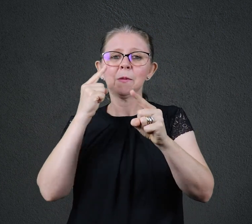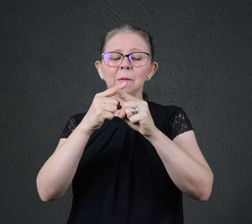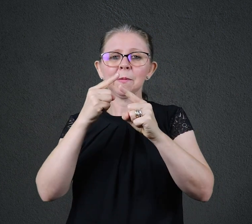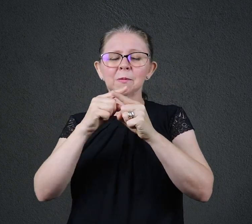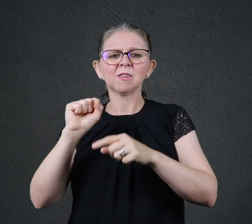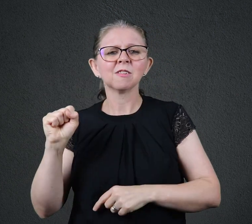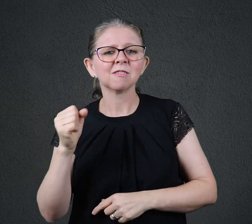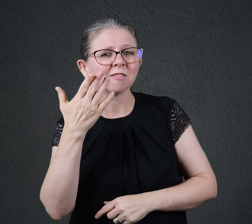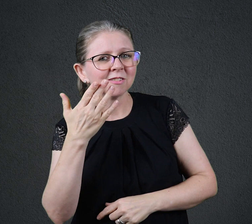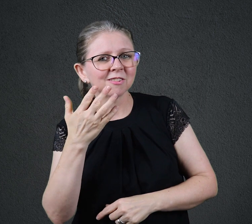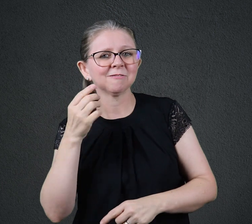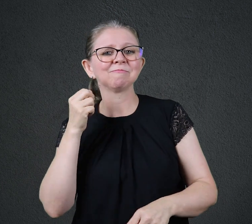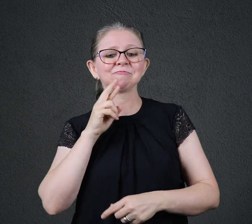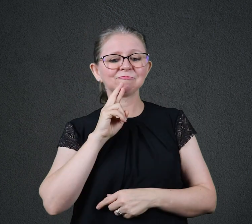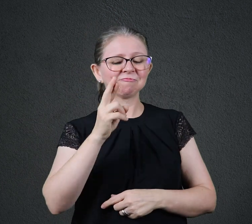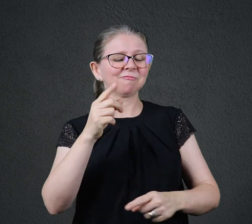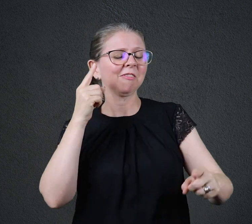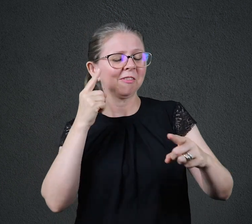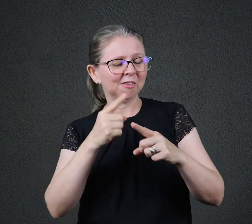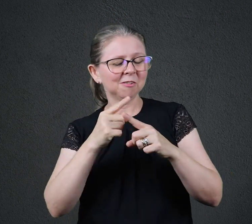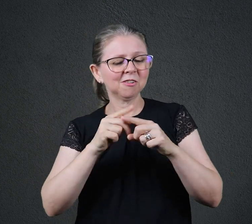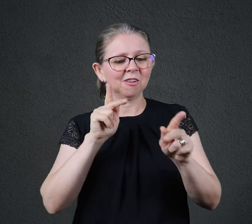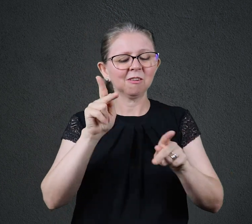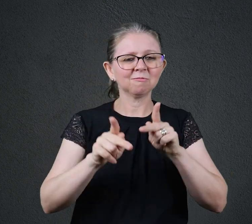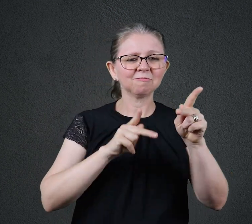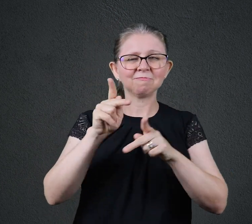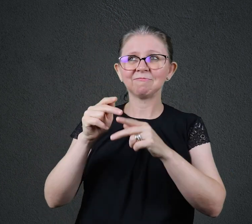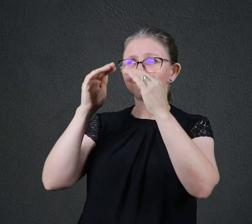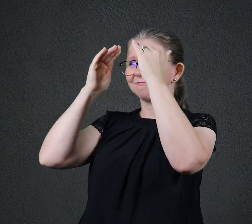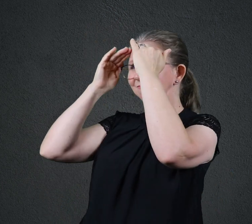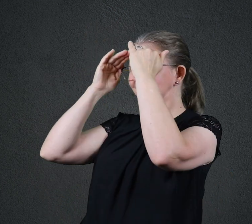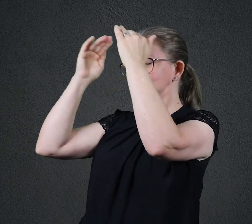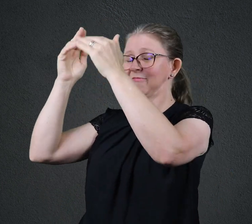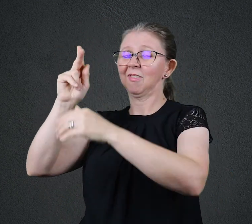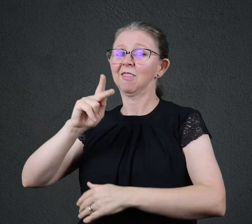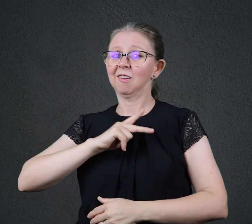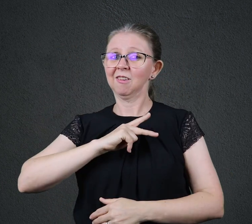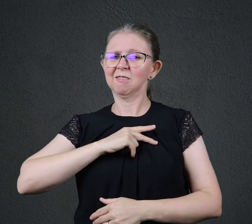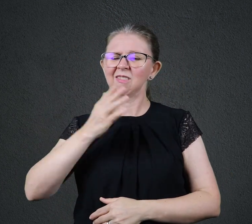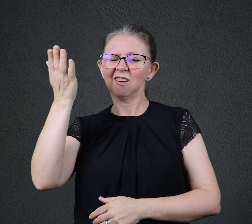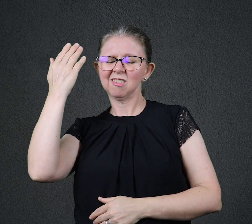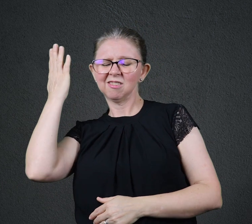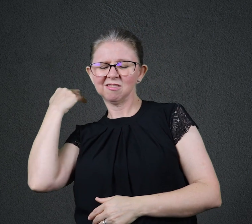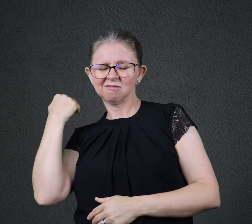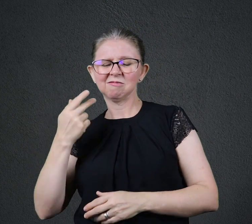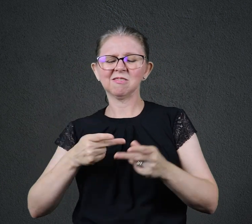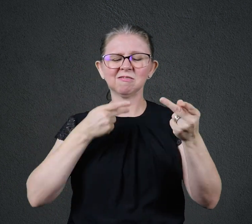Deus. Como escreveu o apóstolo Paulo sobre ofertas levantadas em outra ocasião: e não somente fizeram o